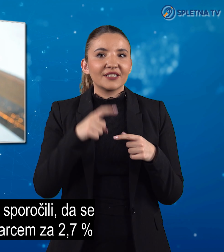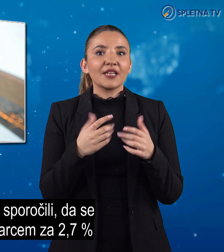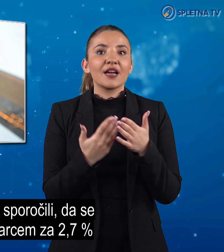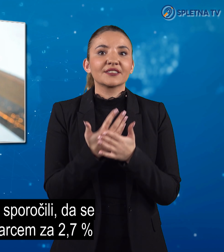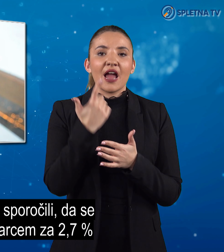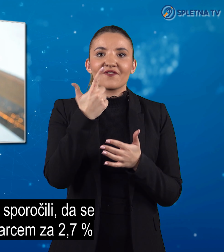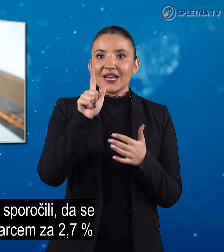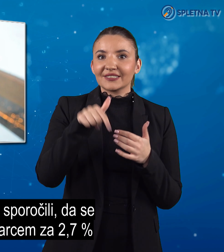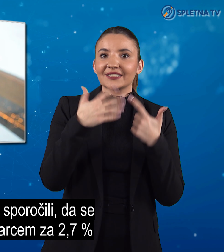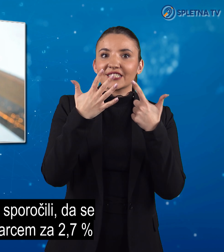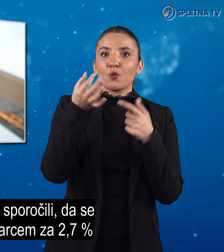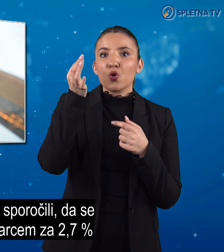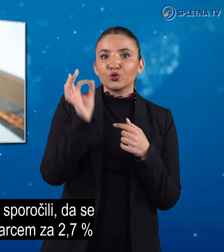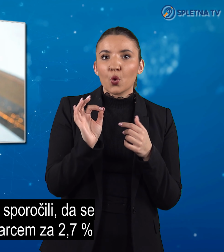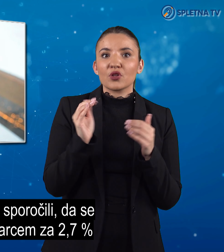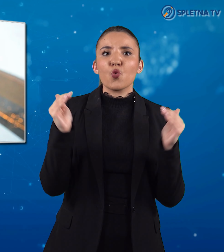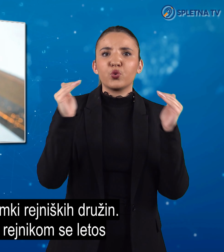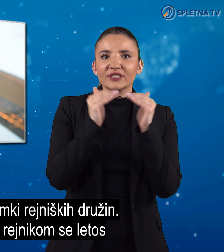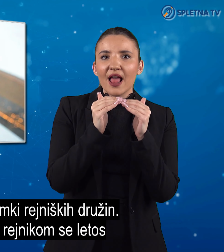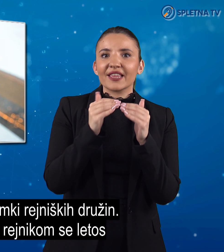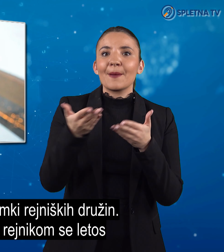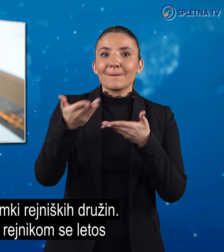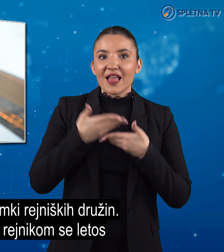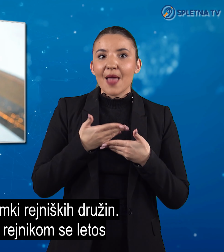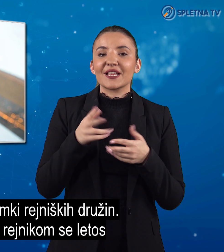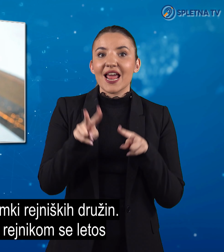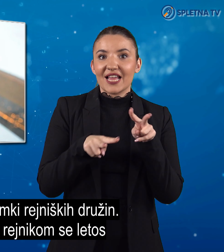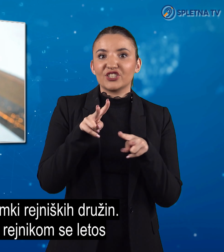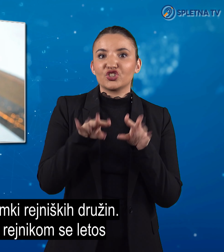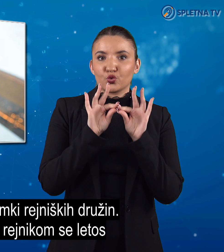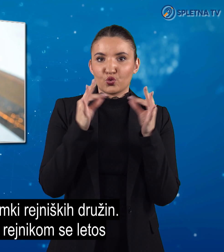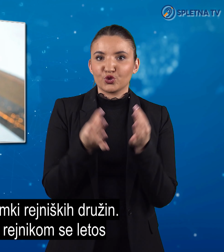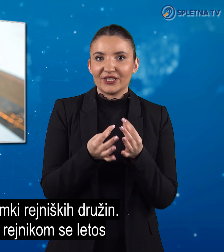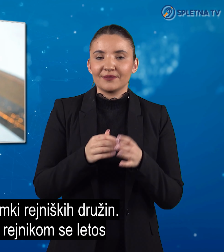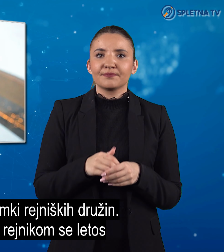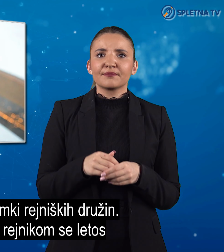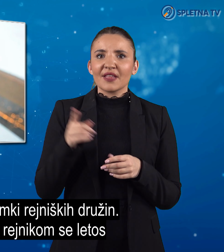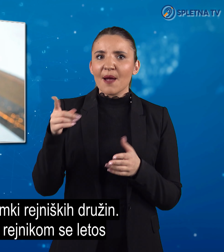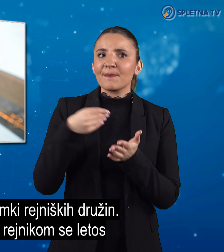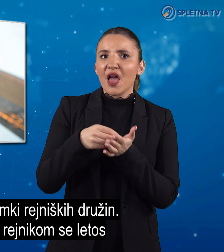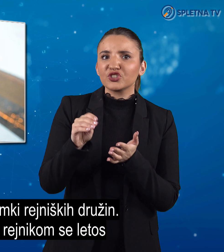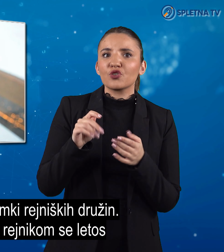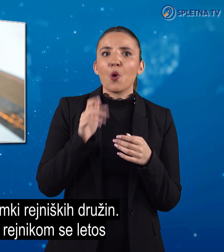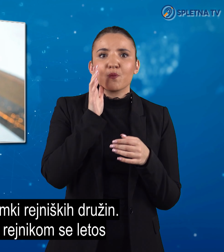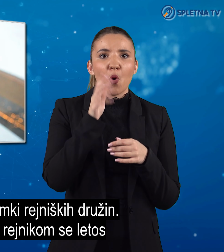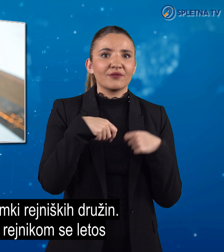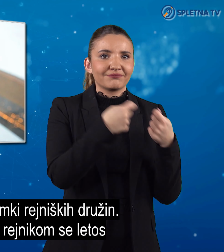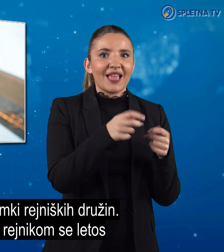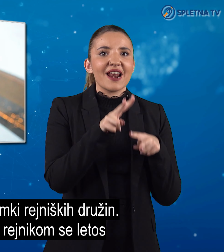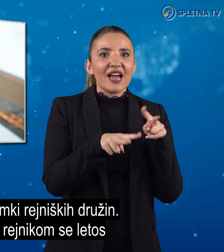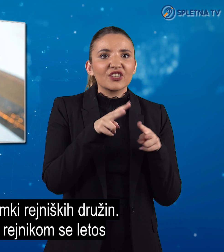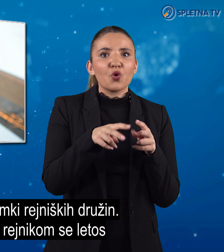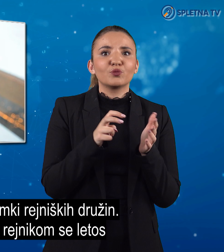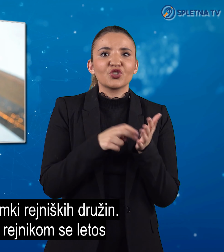za 2,7% uskladili prejemki rejniških družin. Plačilo dela rejnikom se letos dodatno